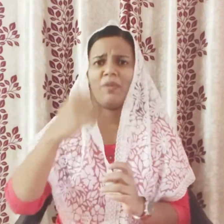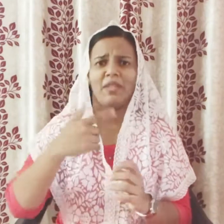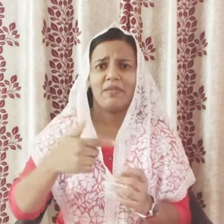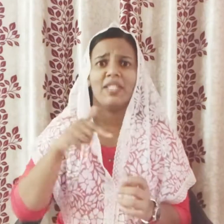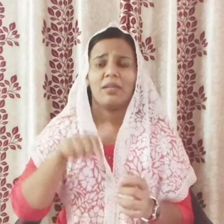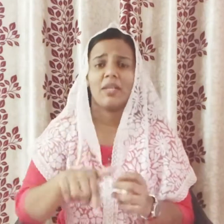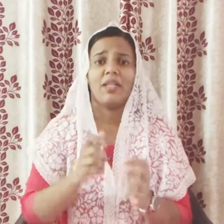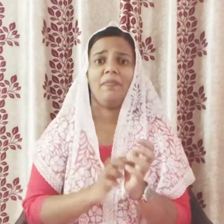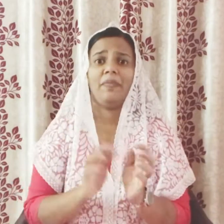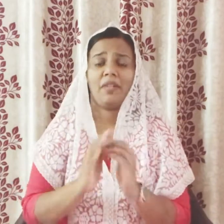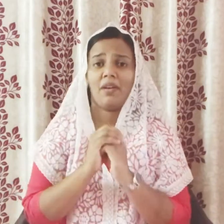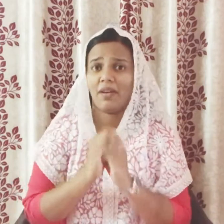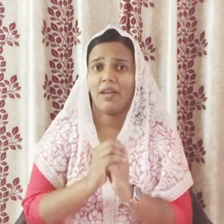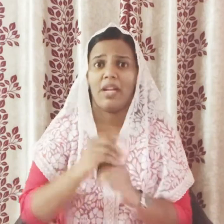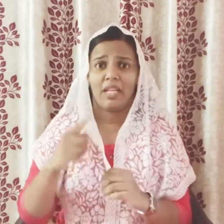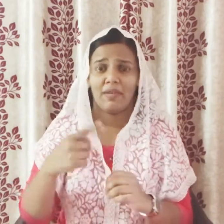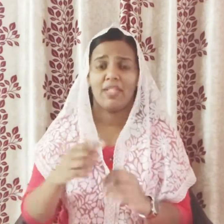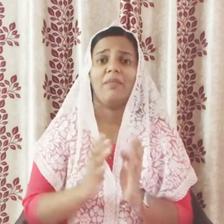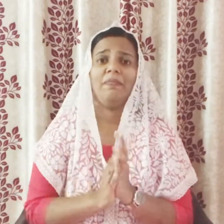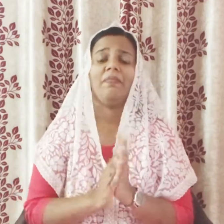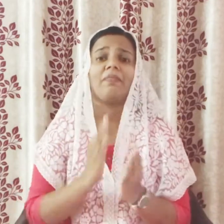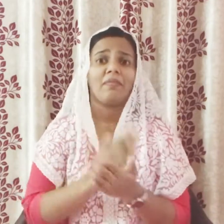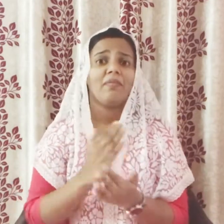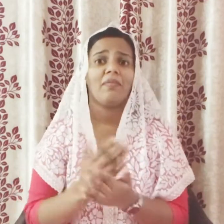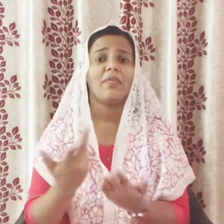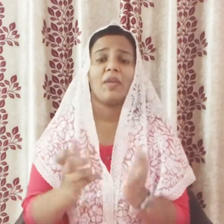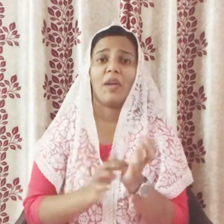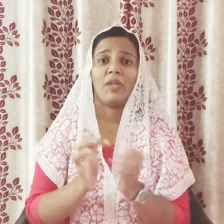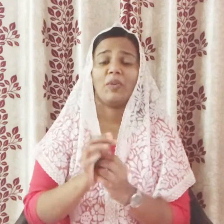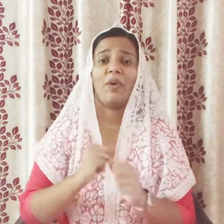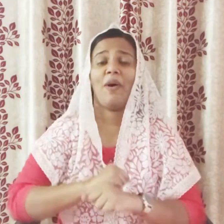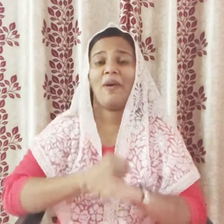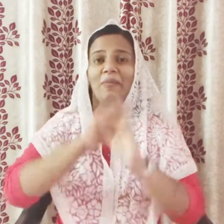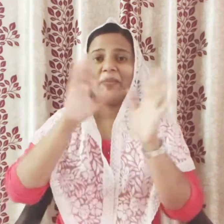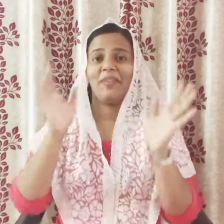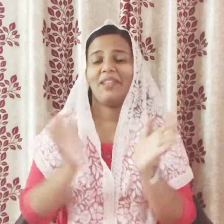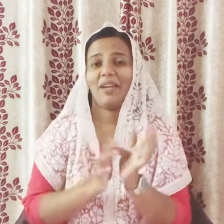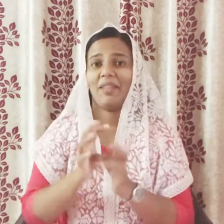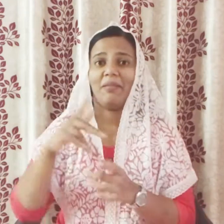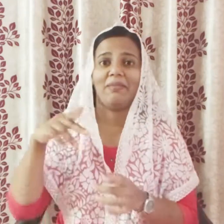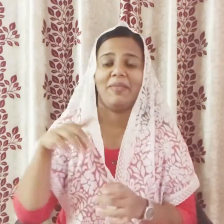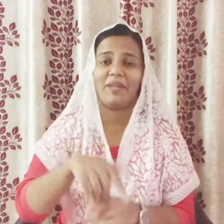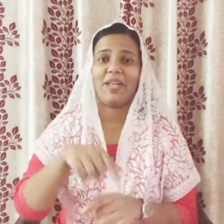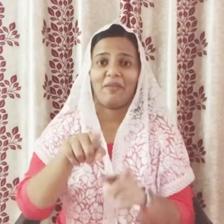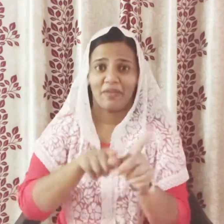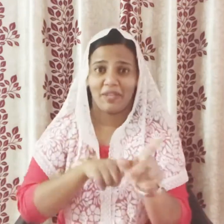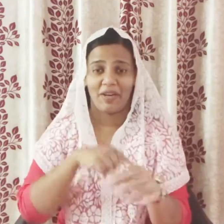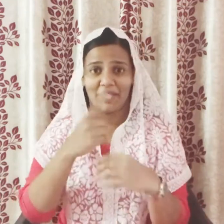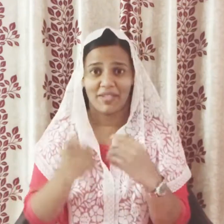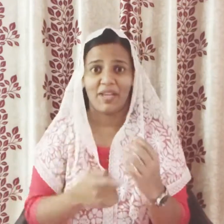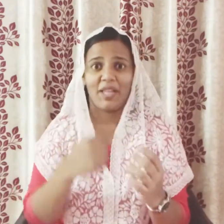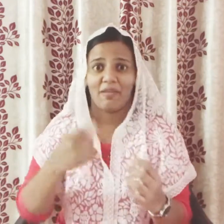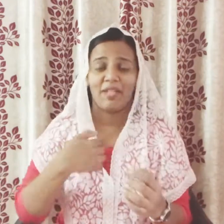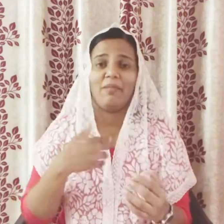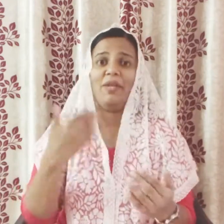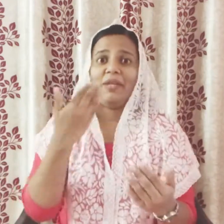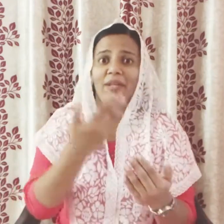സ്തോത്രത്തിൻ്റെ ദിവസങ്ങളാണ്. ഈ ദിവസങ്ങൾ ആരാധനകളുടെ ദിവസങ്ങളാണ്. കാരണം കർത്താവ് നമ്മളെ അത്ഭുതകരമായി നടത്തി ഈ വർഷത്തിൻ്റെ അവസാന ദിവസങ്ങളിലേക്ക് എത്തിച്ചിരിക്കുമ്പോൾ,